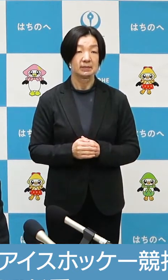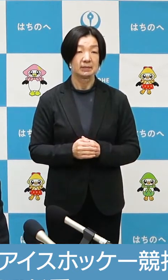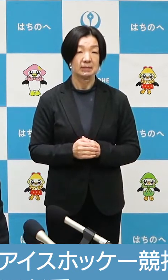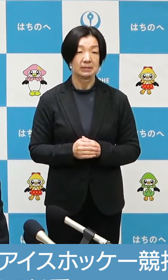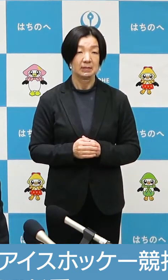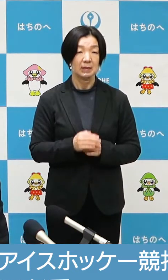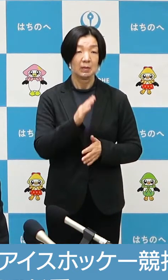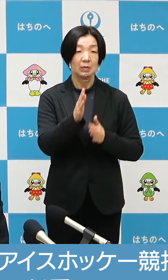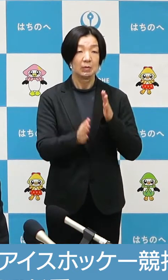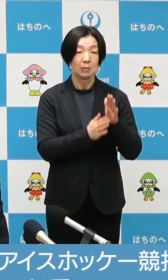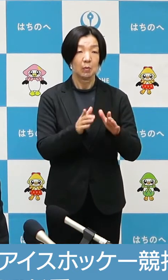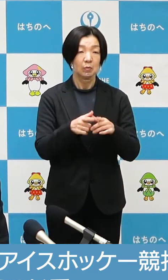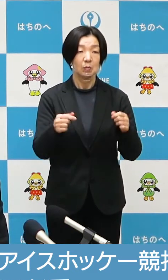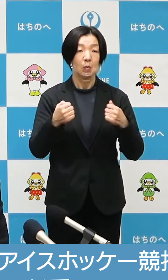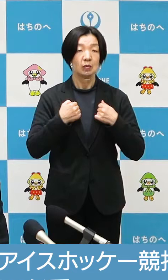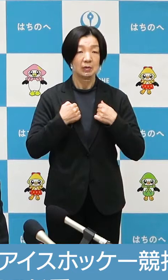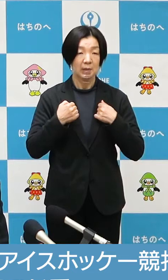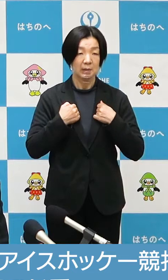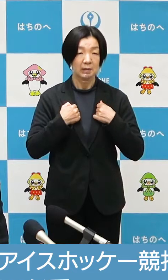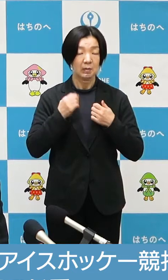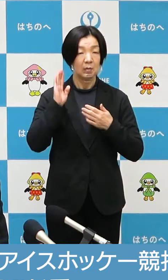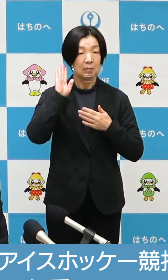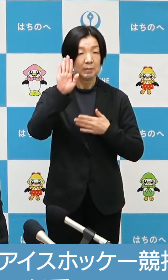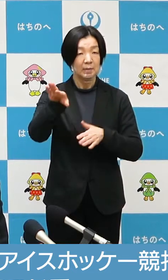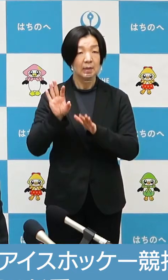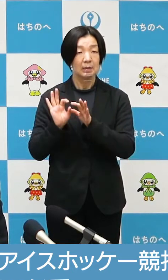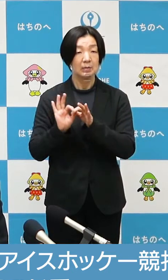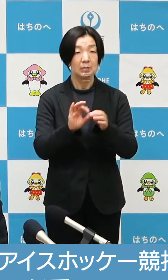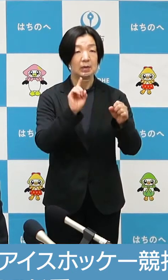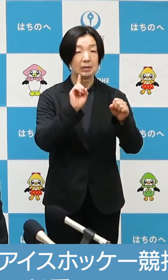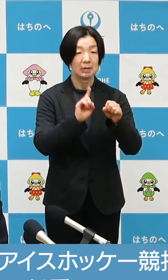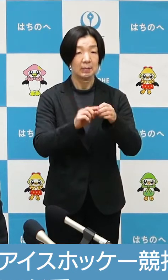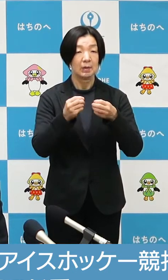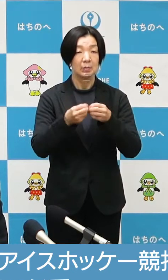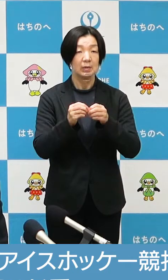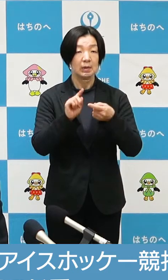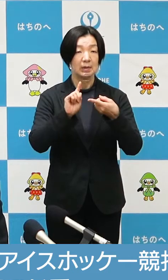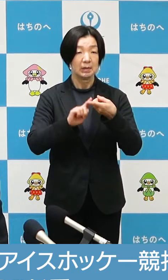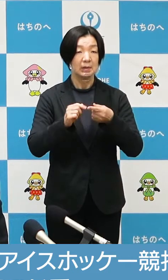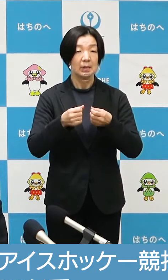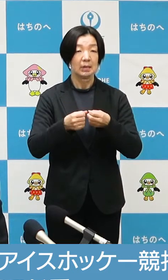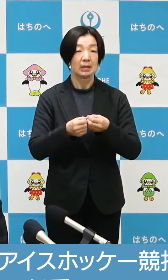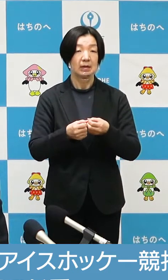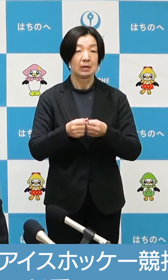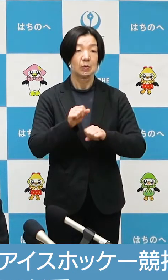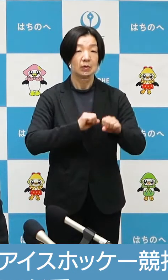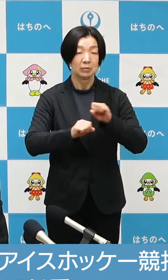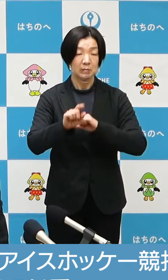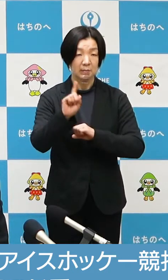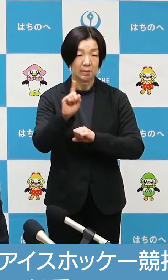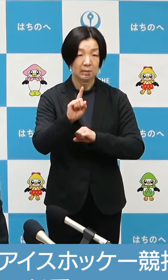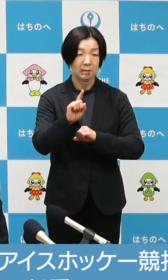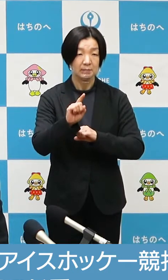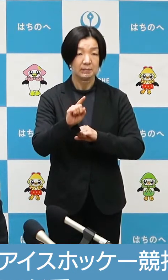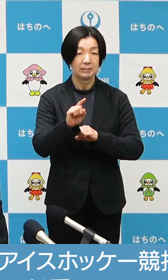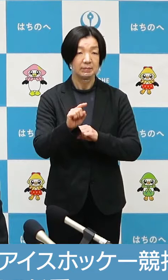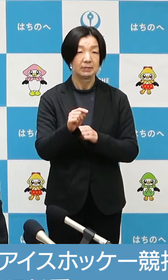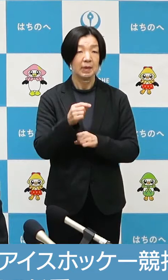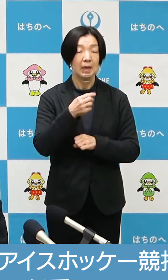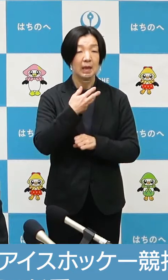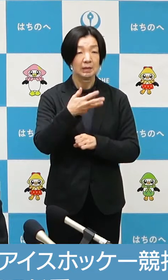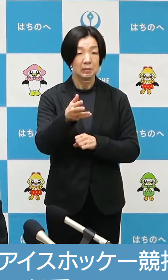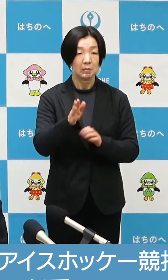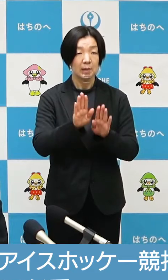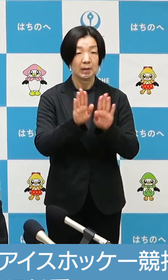にスポーツ国体を未来へつなぐための具体的な取り組みといたしましては表と